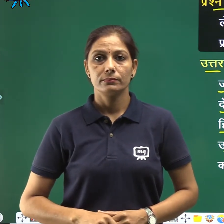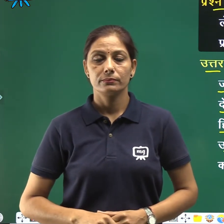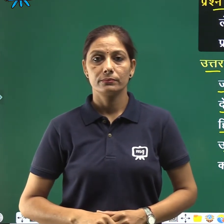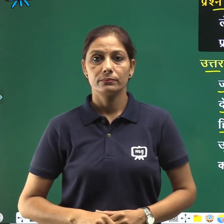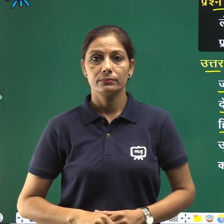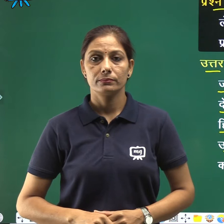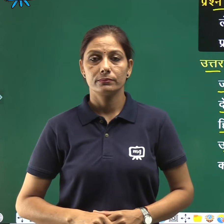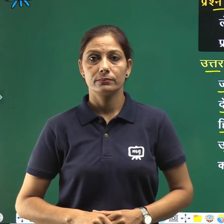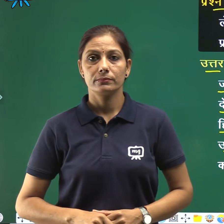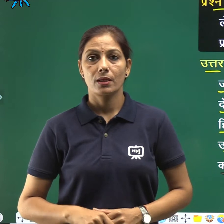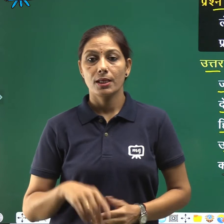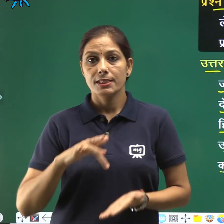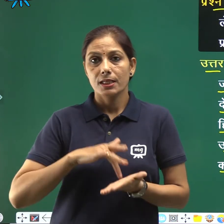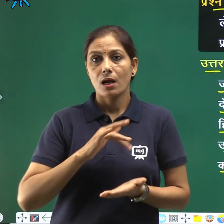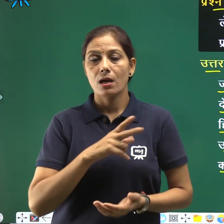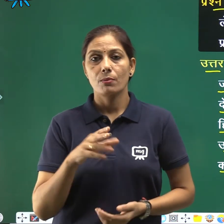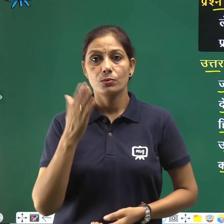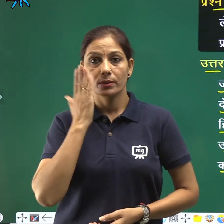हिरोशिमा पर कविता लिखी।